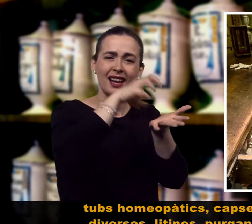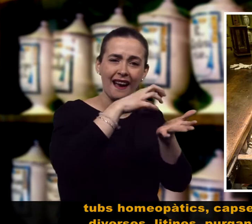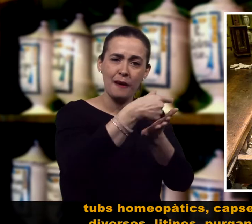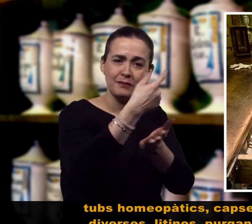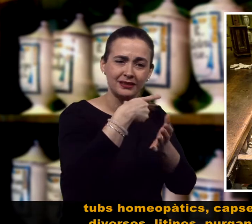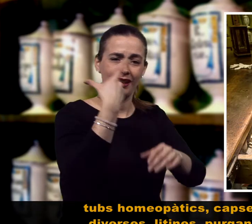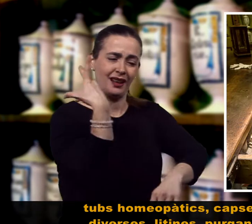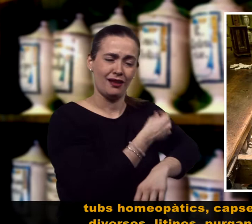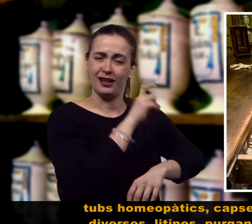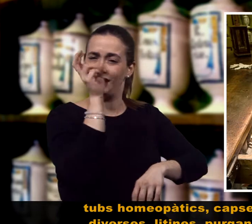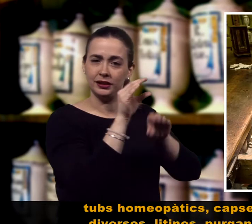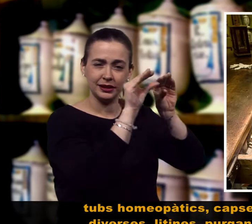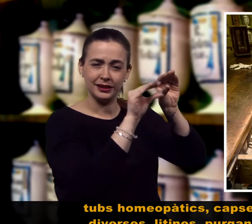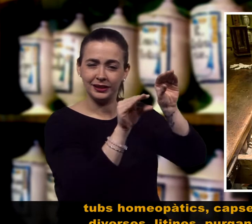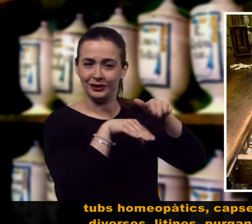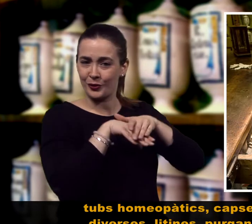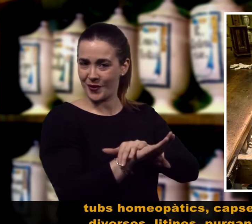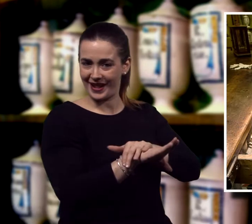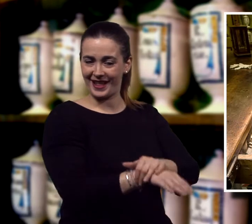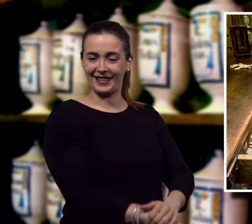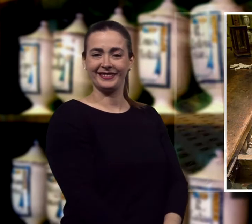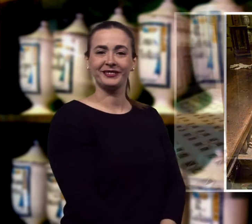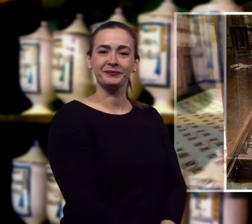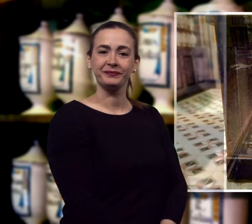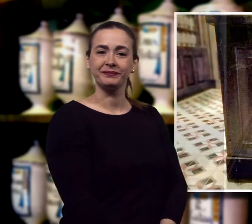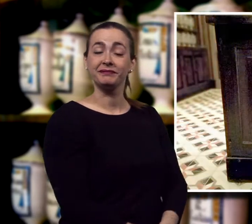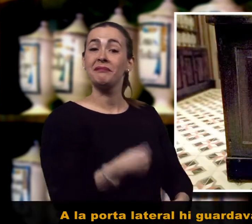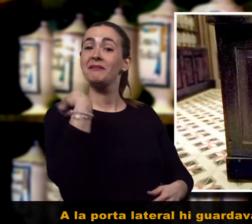píndoles diverses, litines, purgants i injeccions.